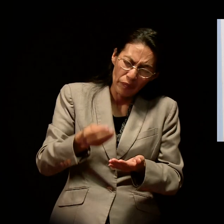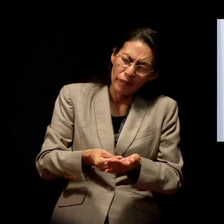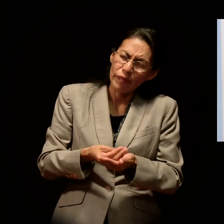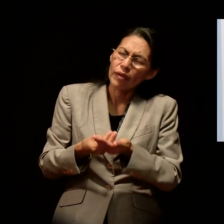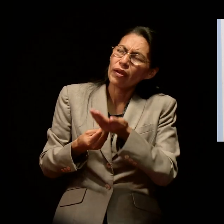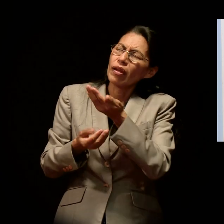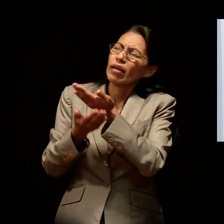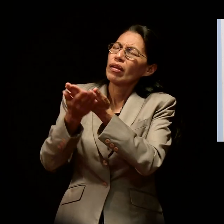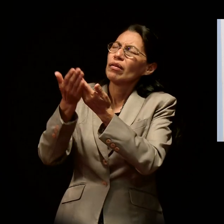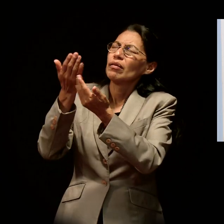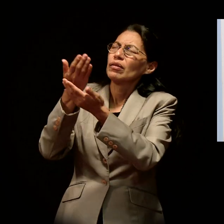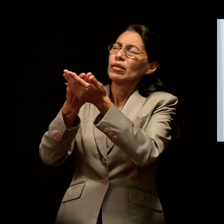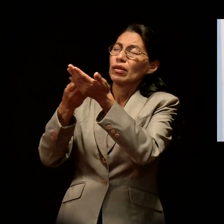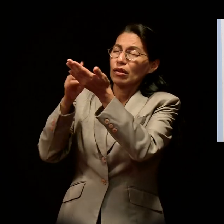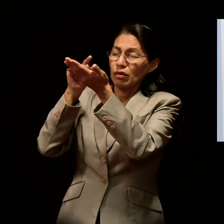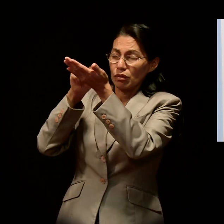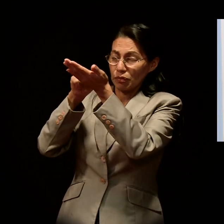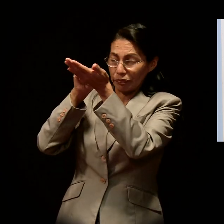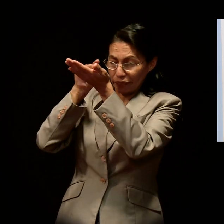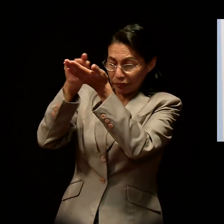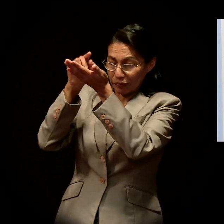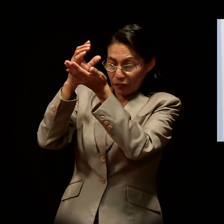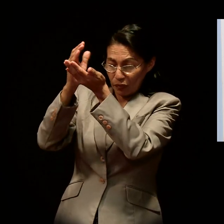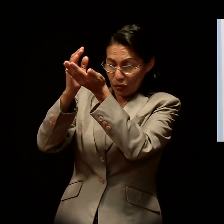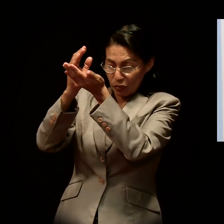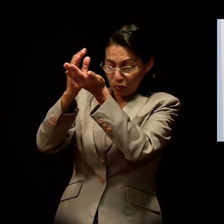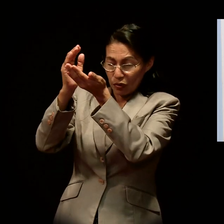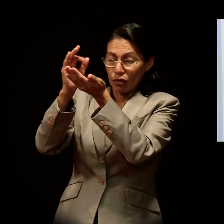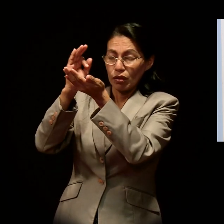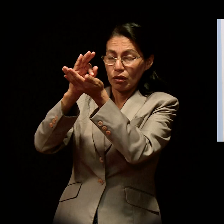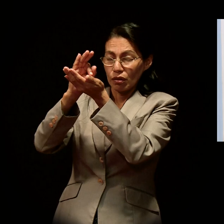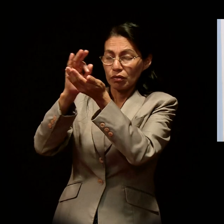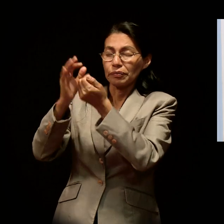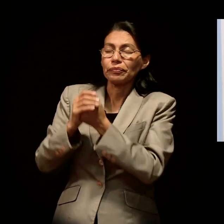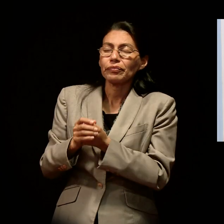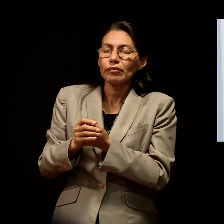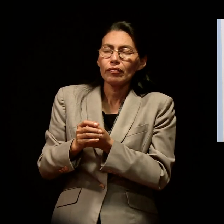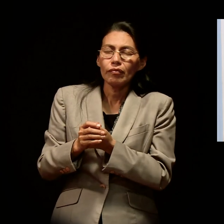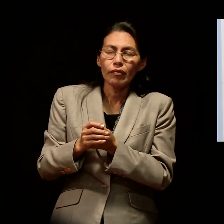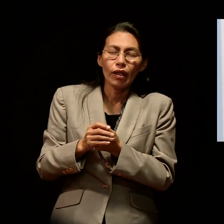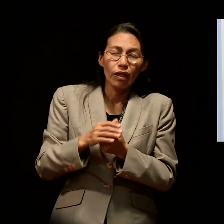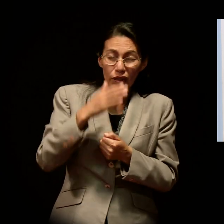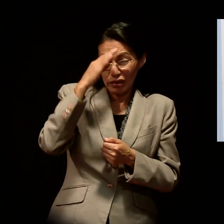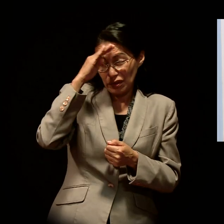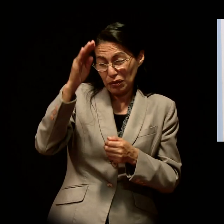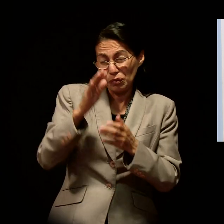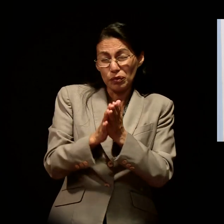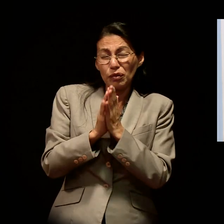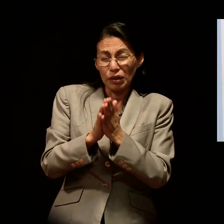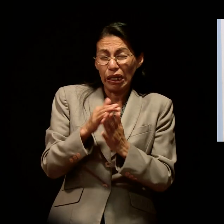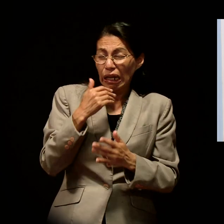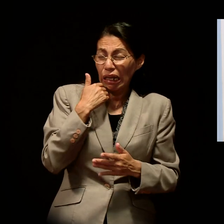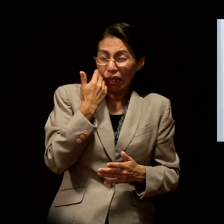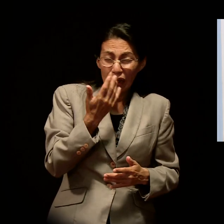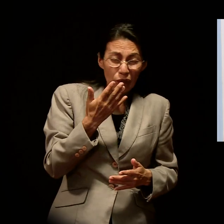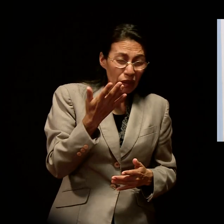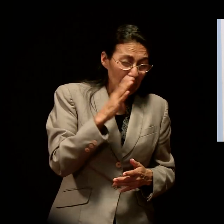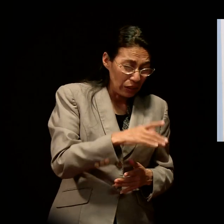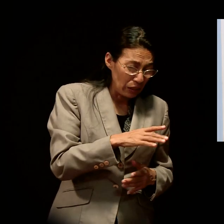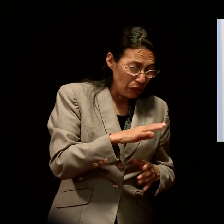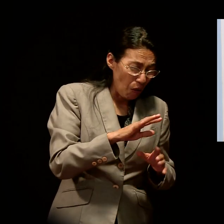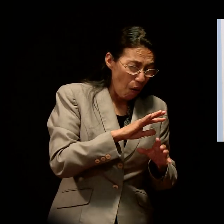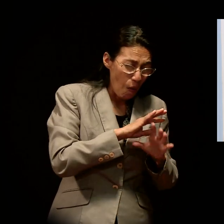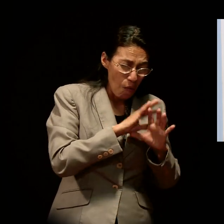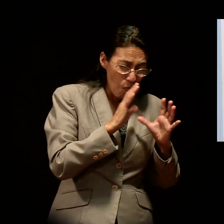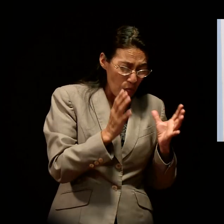dejarlos en el hueco de tu mano porque solo ahí ellos estarán asegurados señor queremos que este mundo